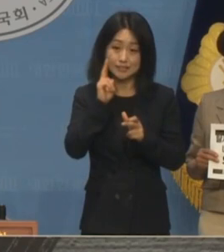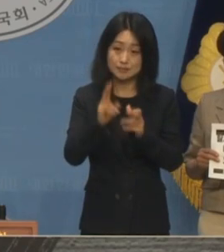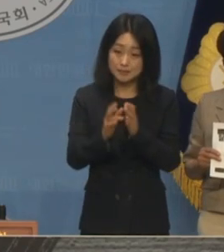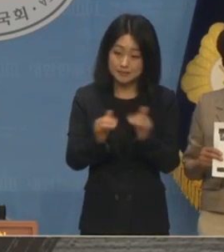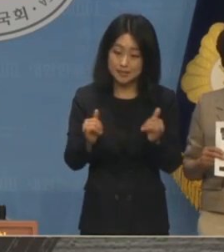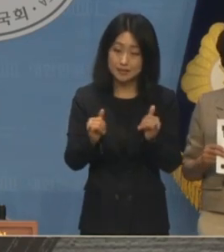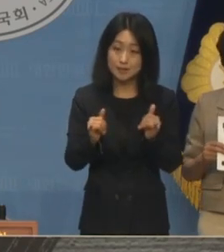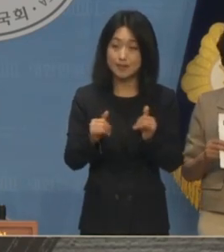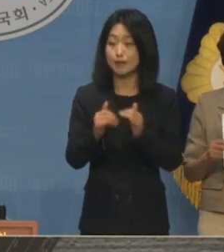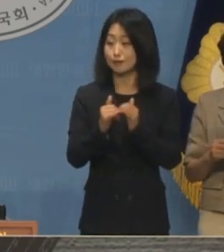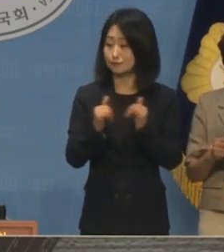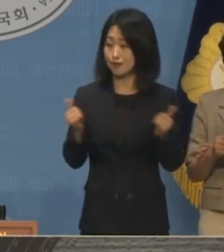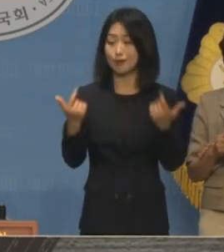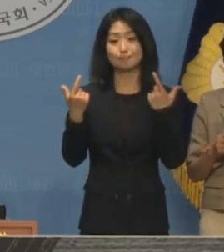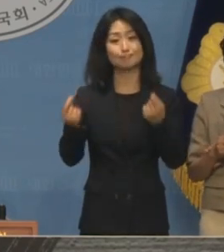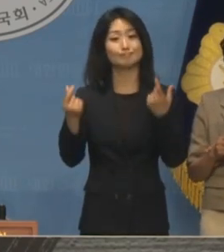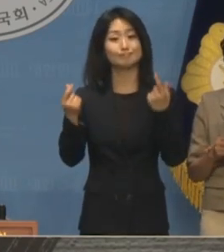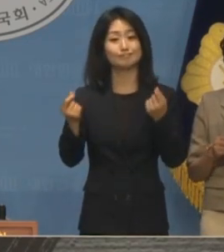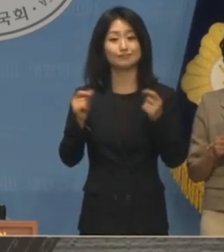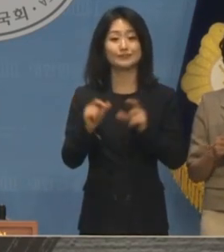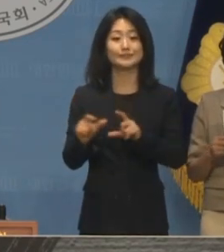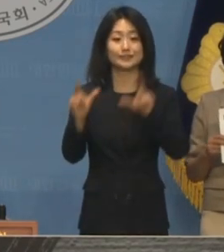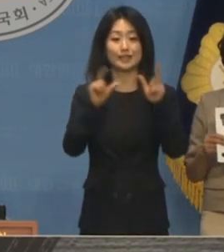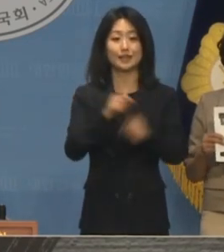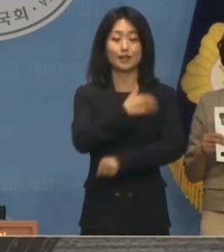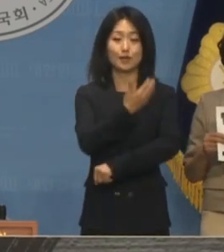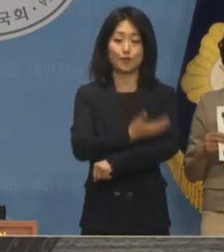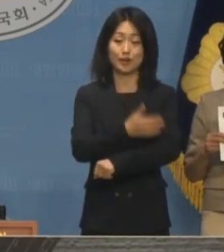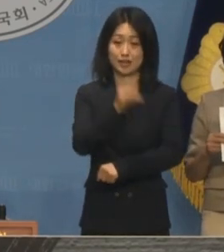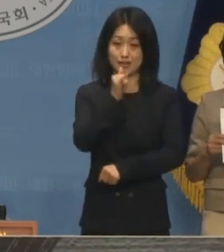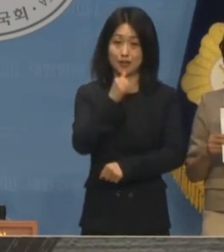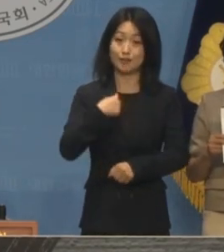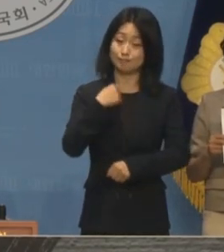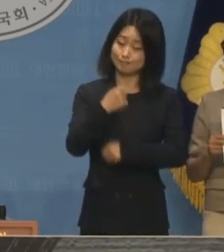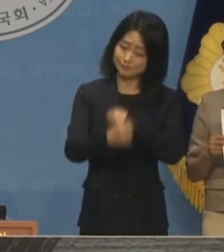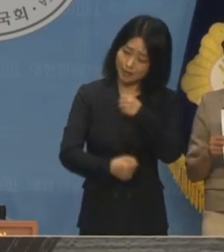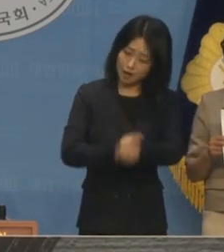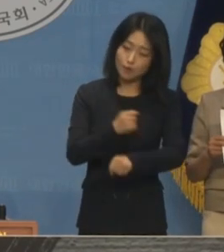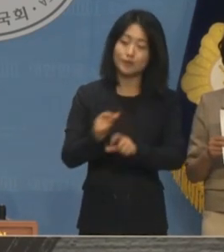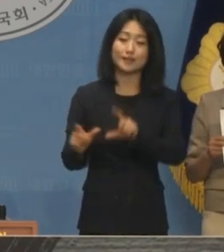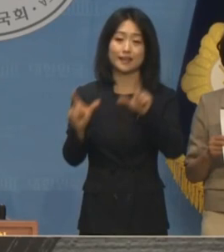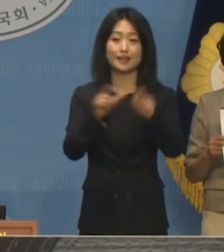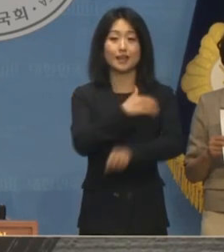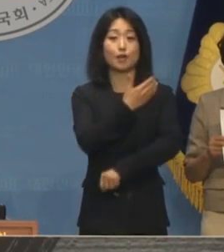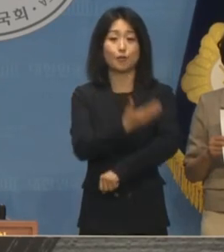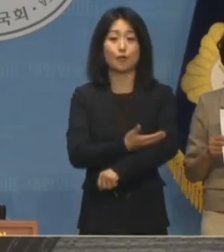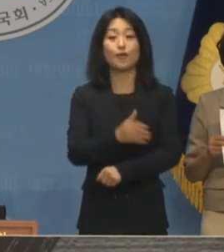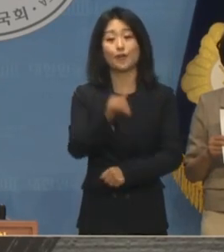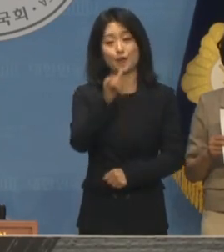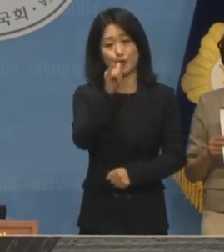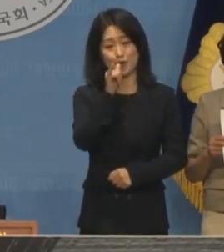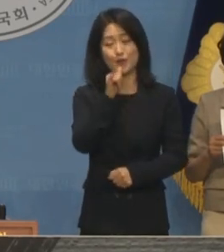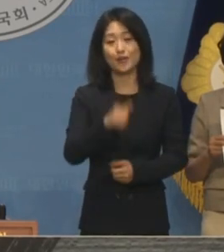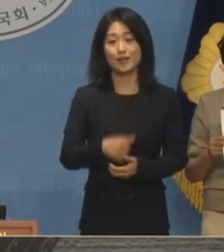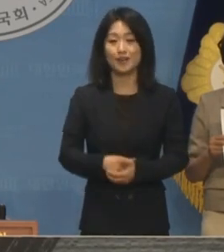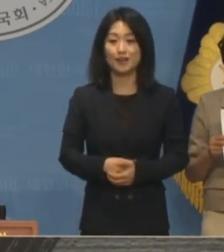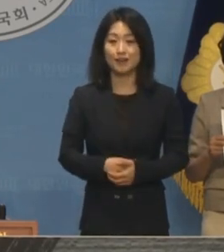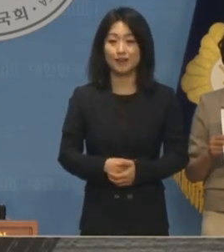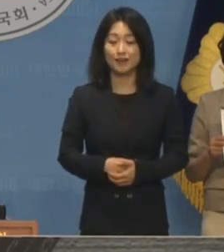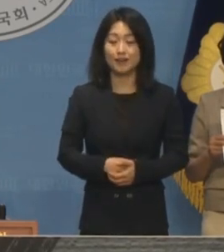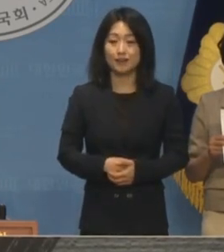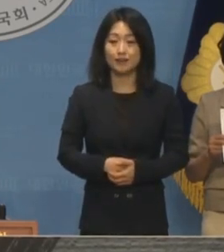당연히 사람답게 살아갈 권리가 있습니다. 자유롭게 살아갈 권리가 있습니다.